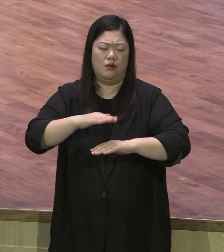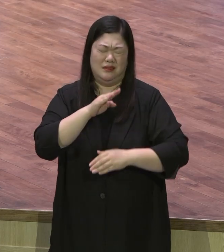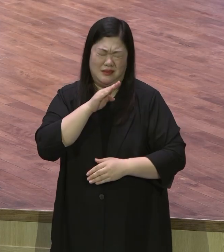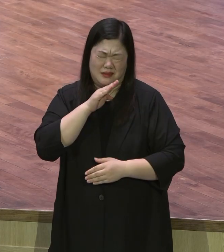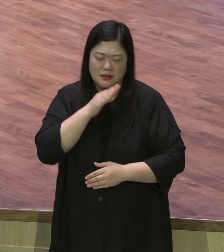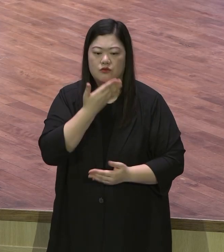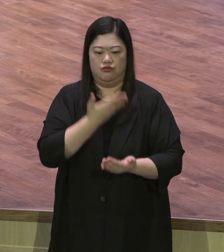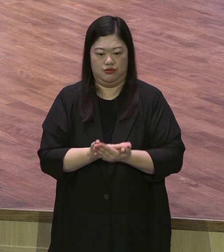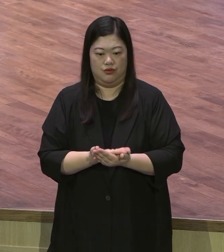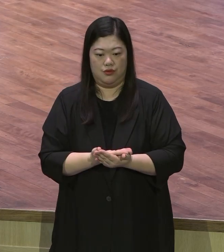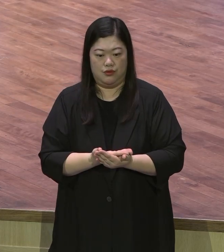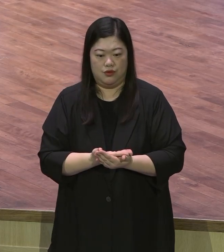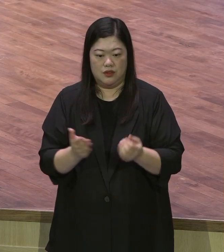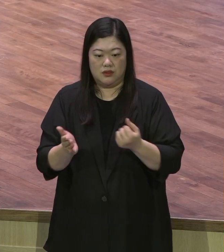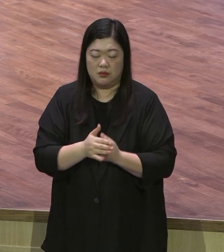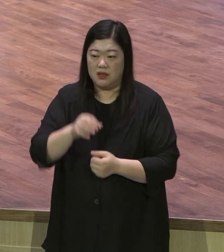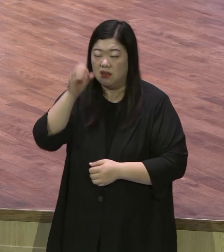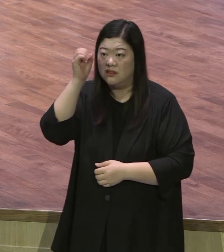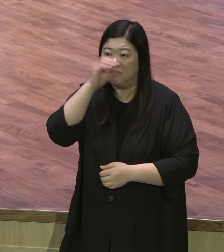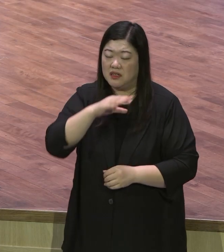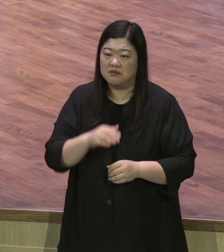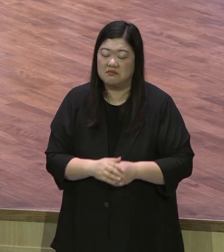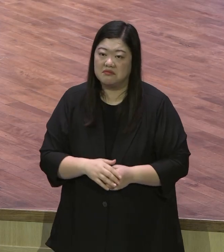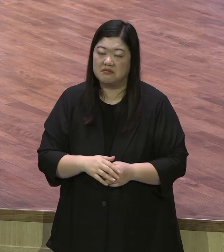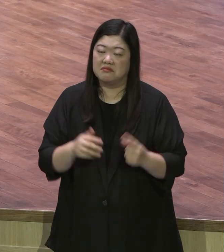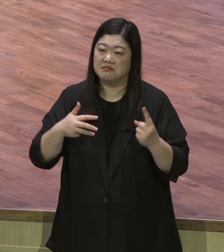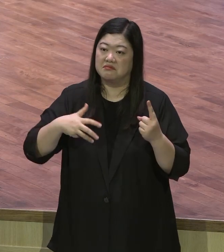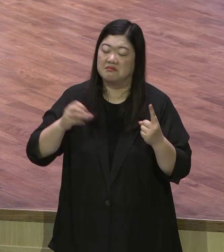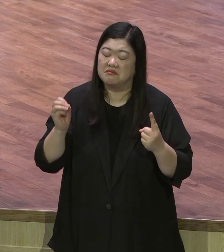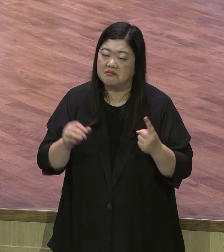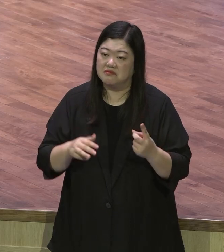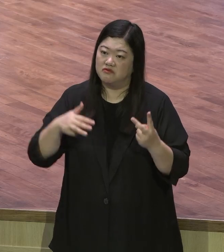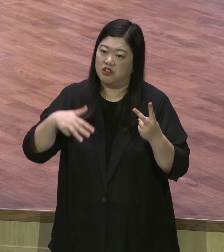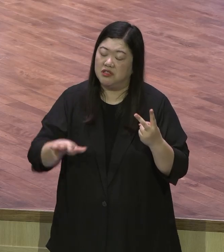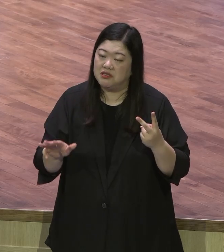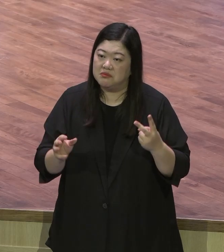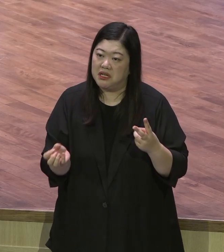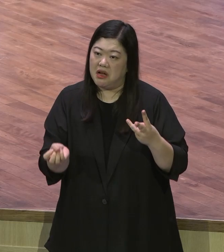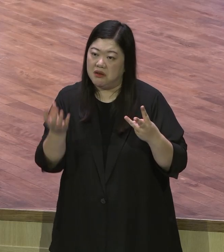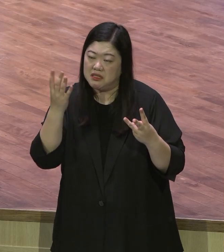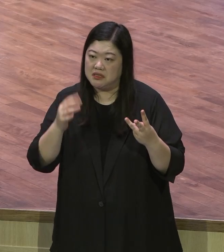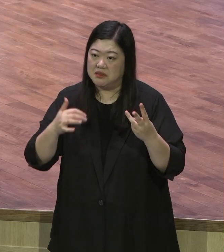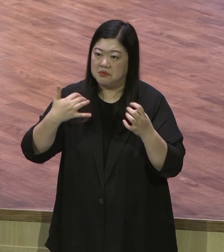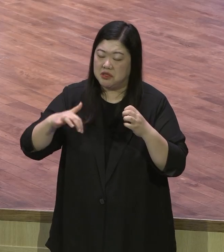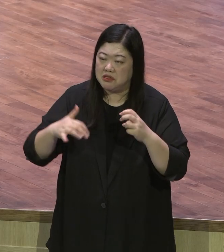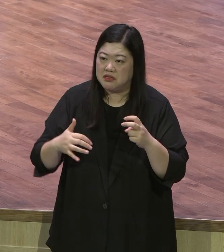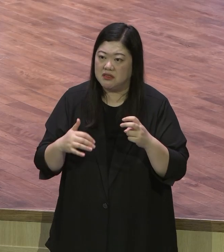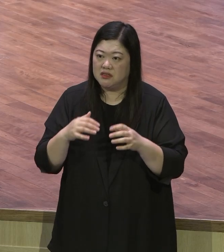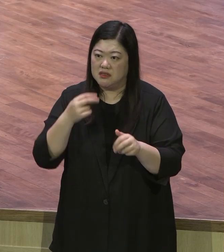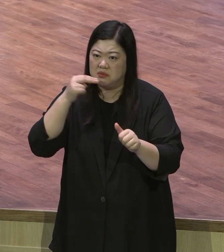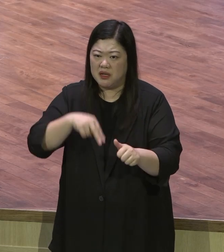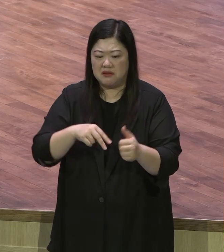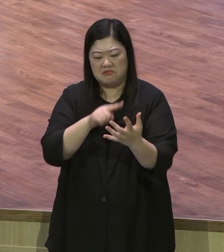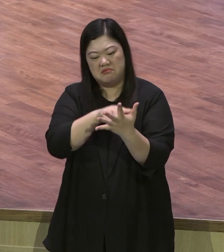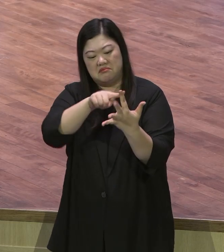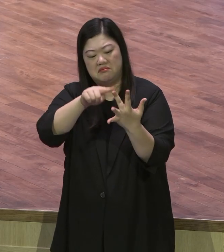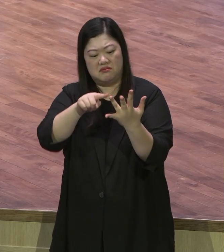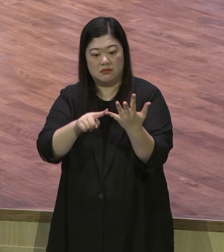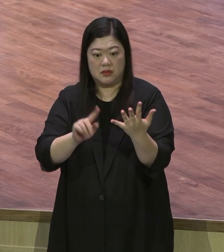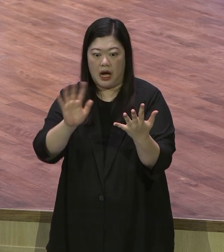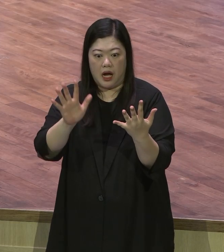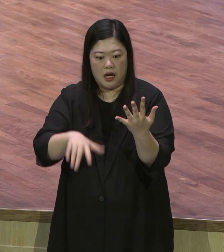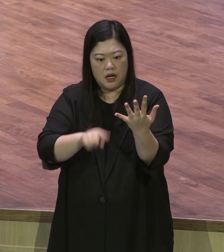이 말씀을 여러분이 아 정말로 내 인생의 정답 노트가 신명기구나. 오늘